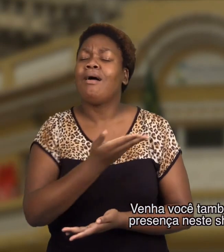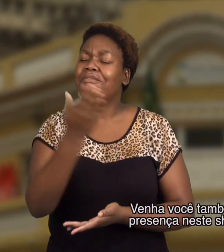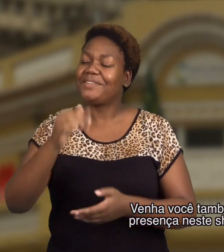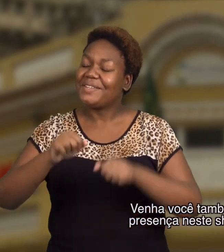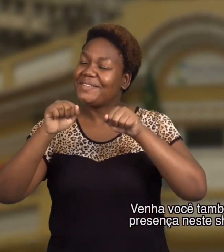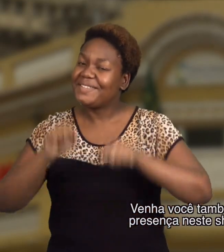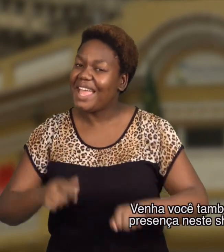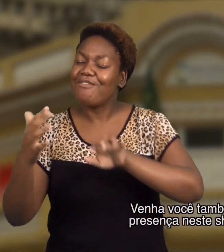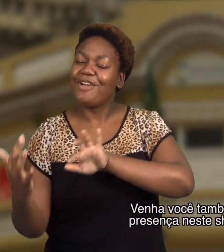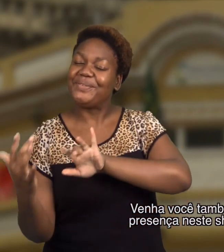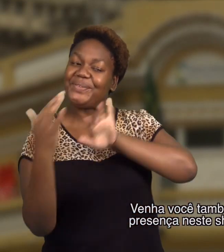memorável.